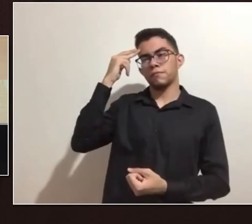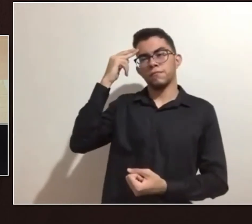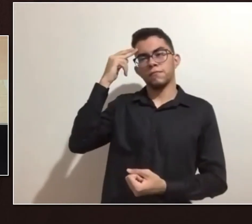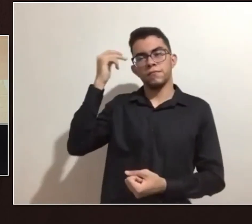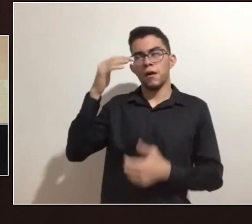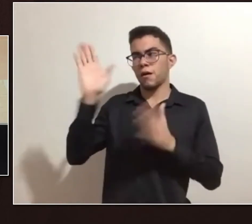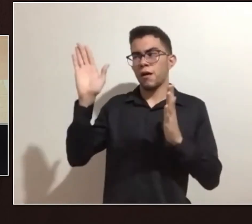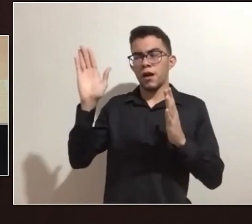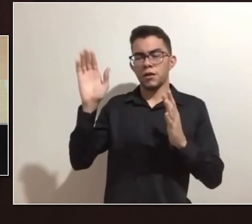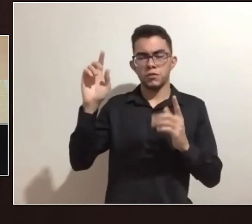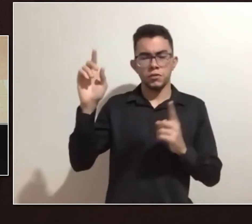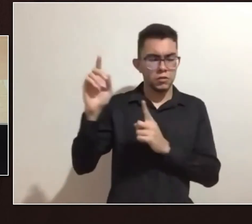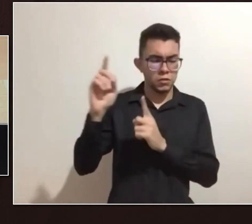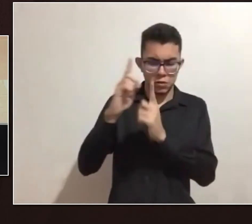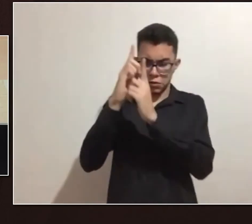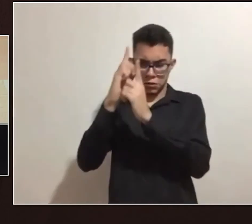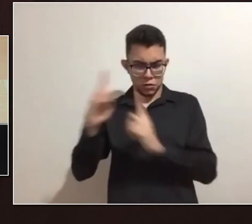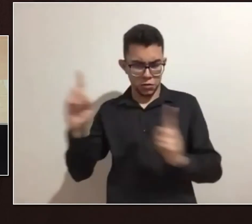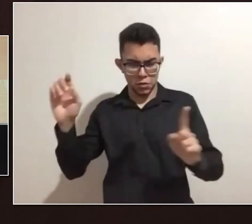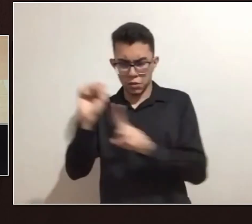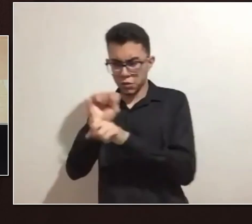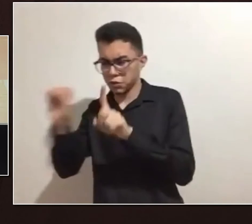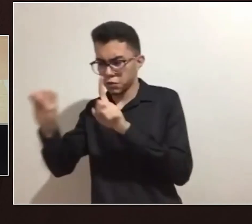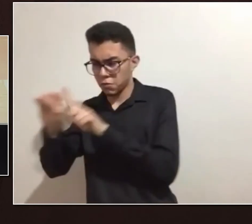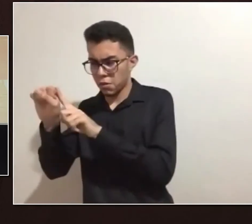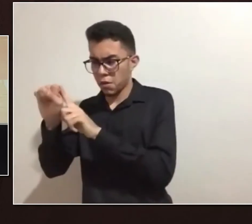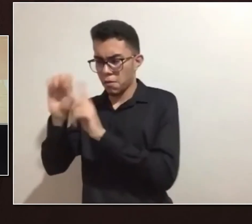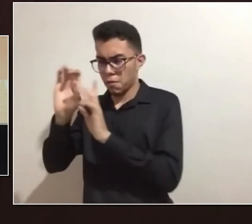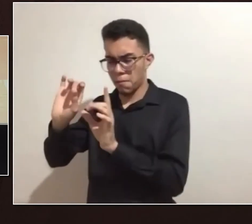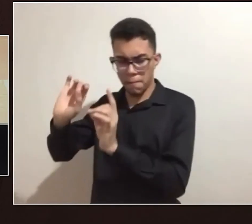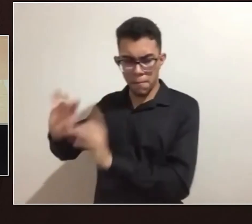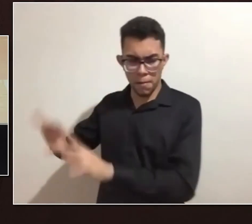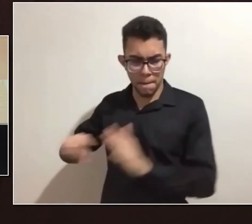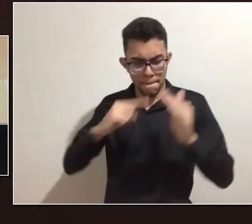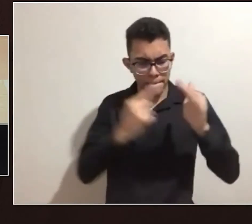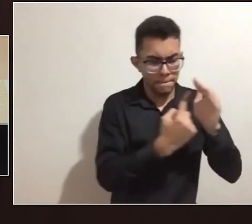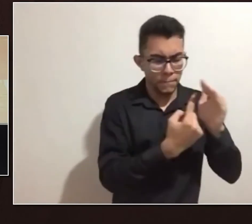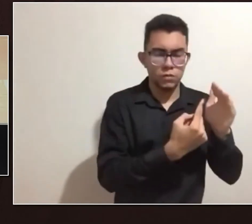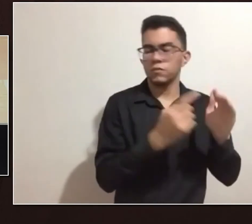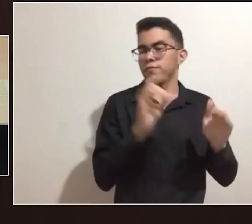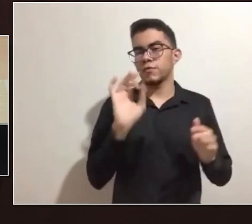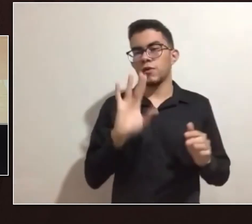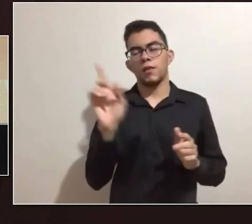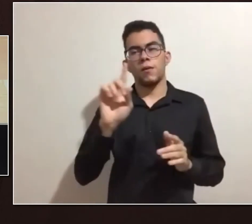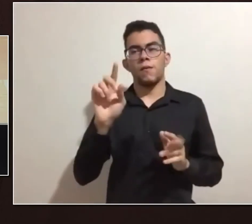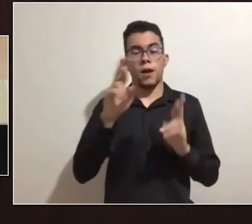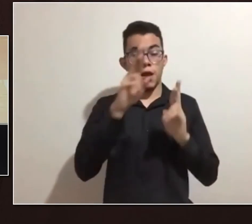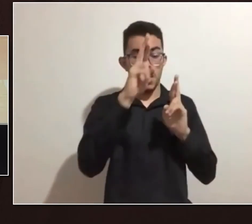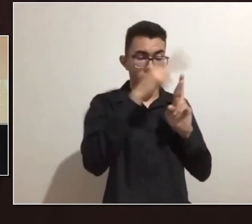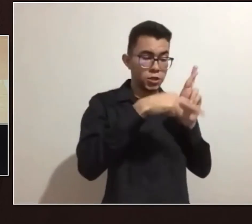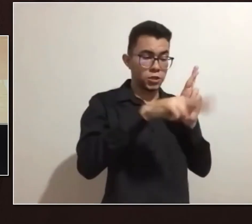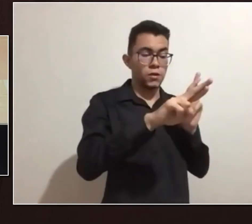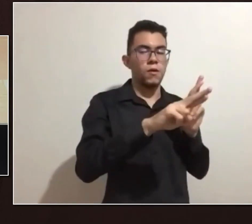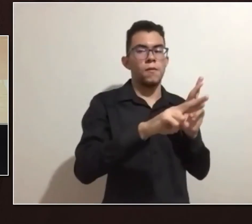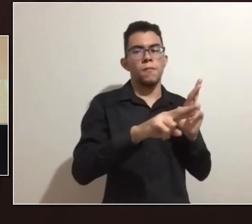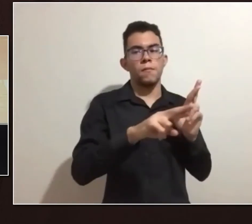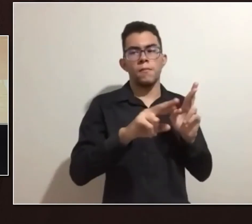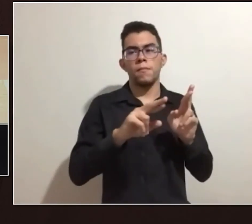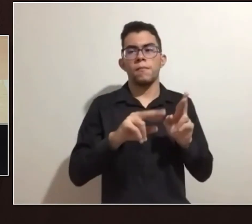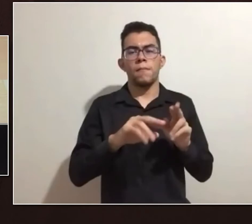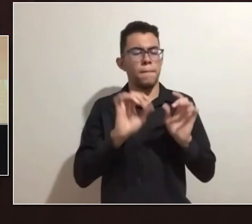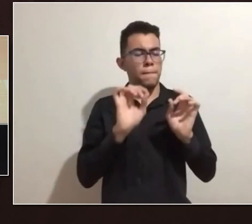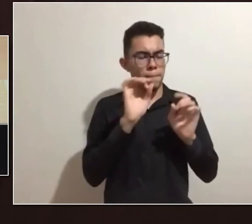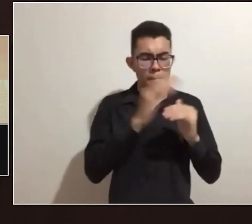isolar, não precisa viver em reclusão. Assim a fé se adapta ao judeu, ao gentil, ao sacerdote,